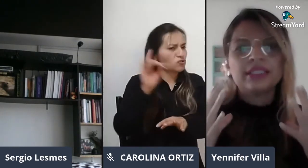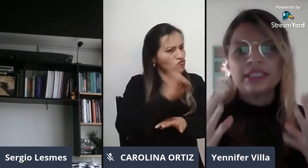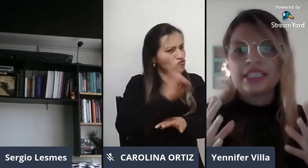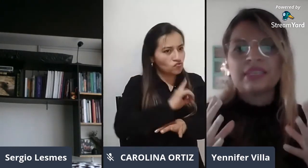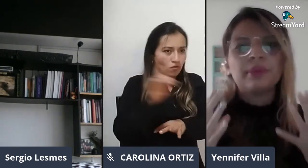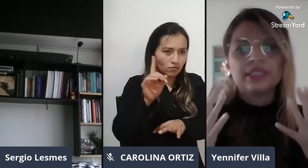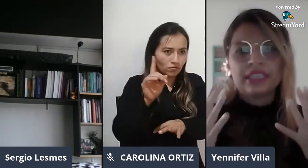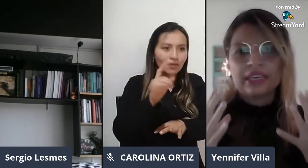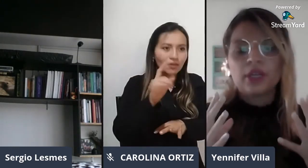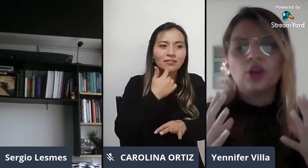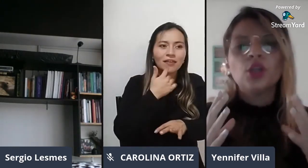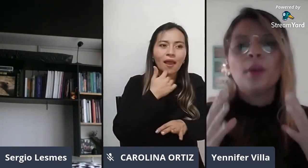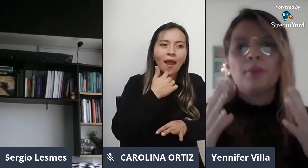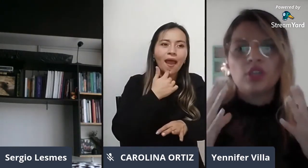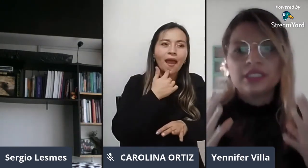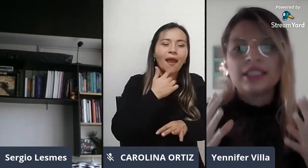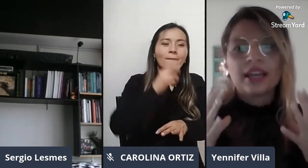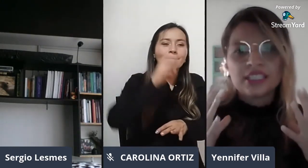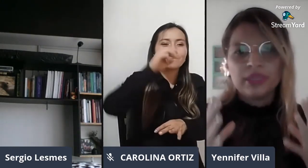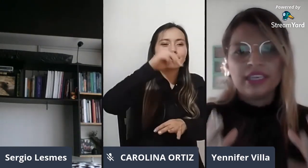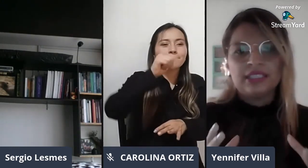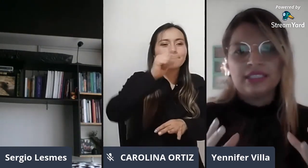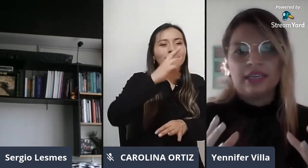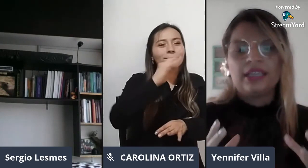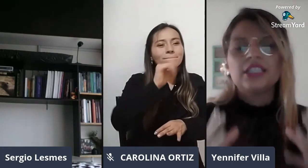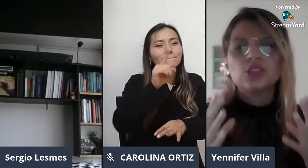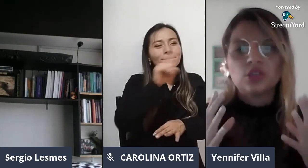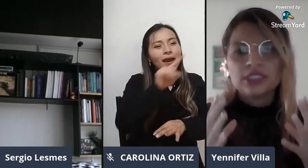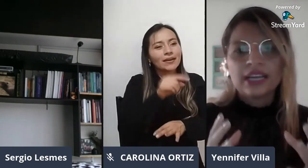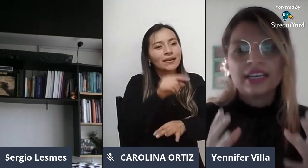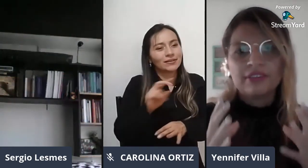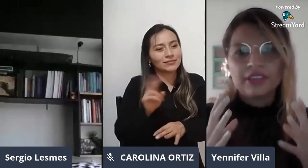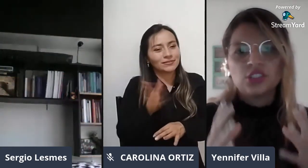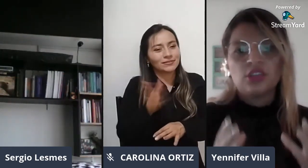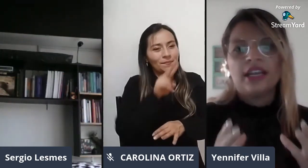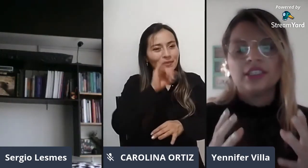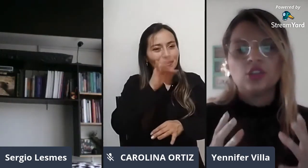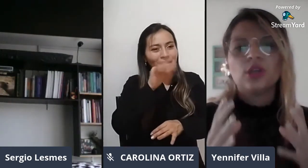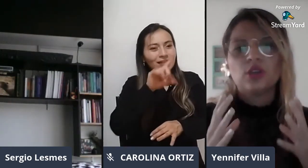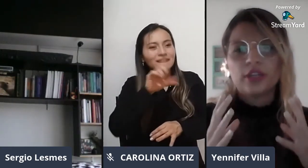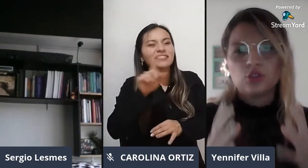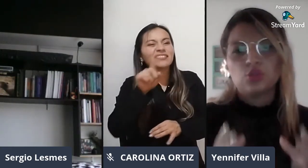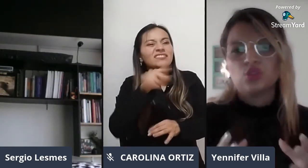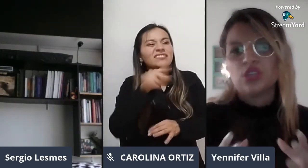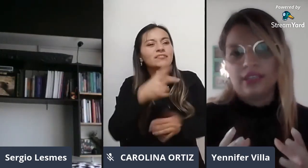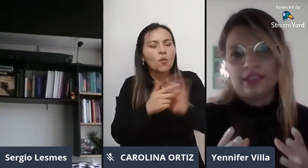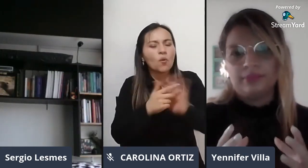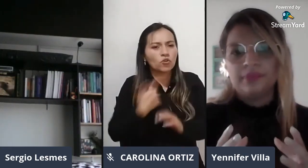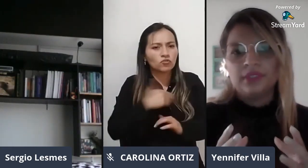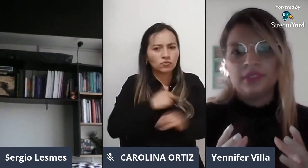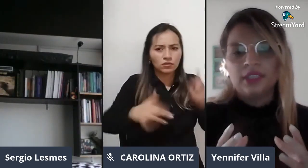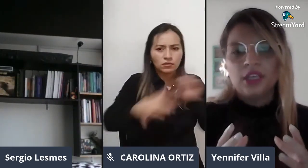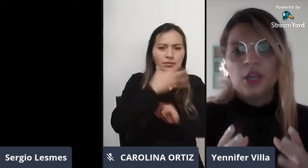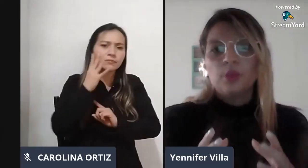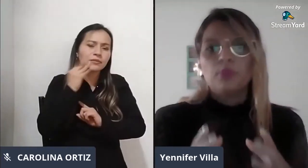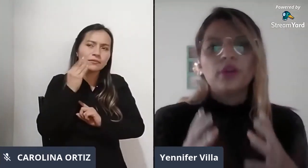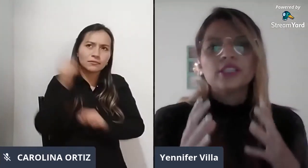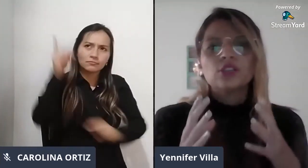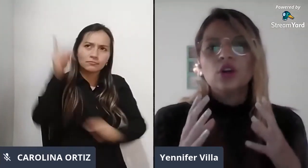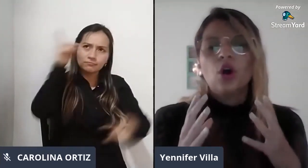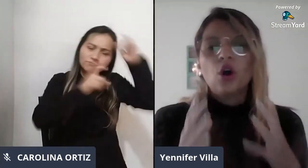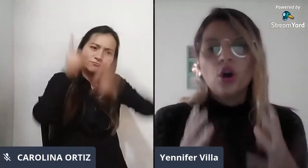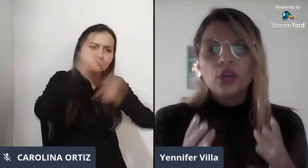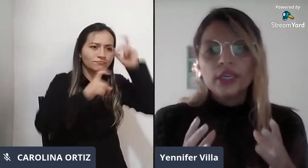marcas vitales, diría Semelman, tiene que ver con politizar la experiencia, historizar y reflexionar en torno a lo que nos sucede. Por